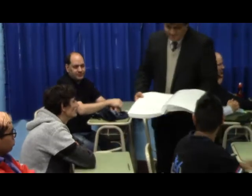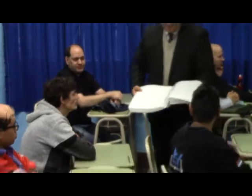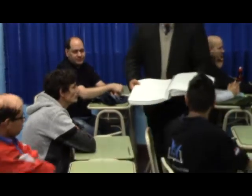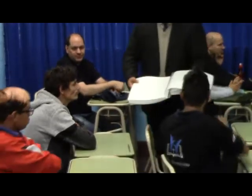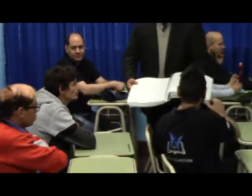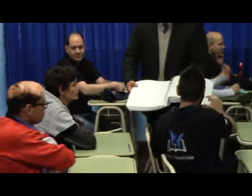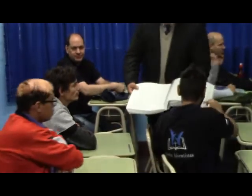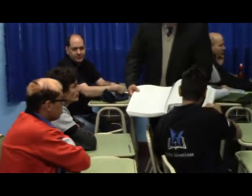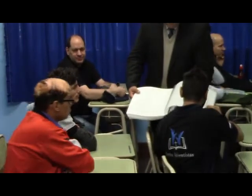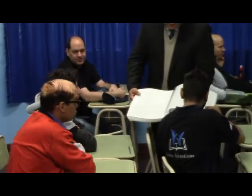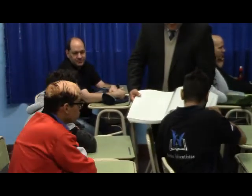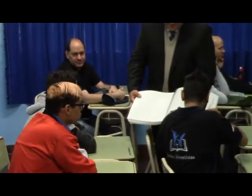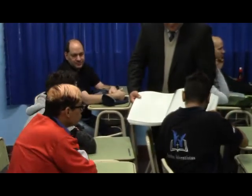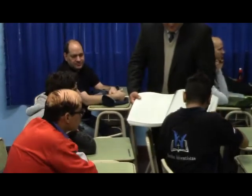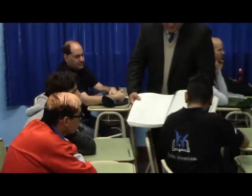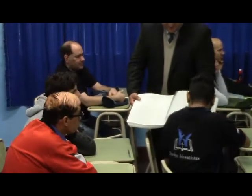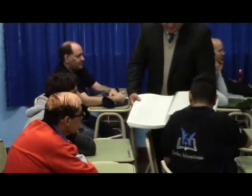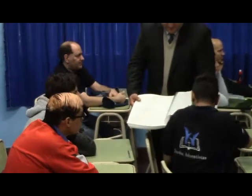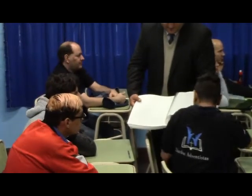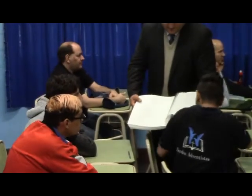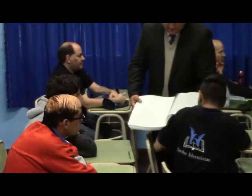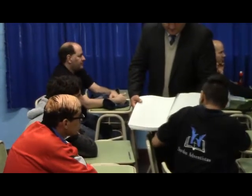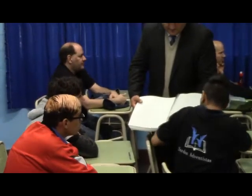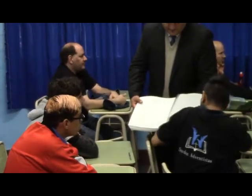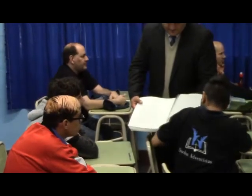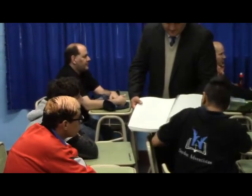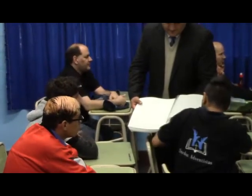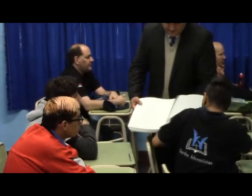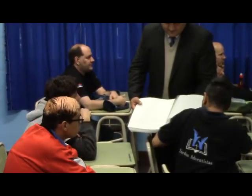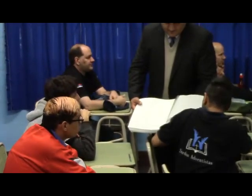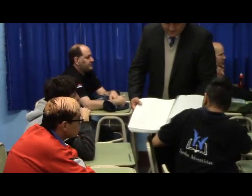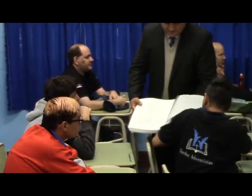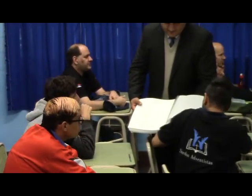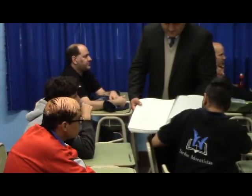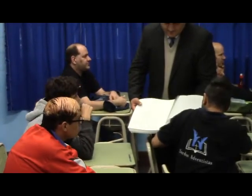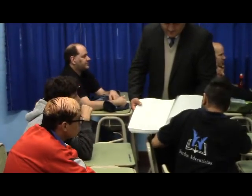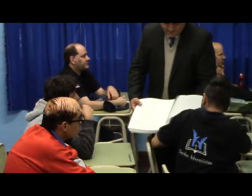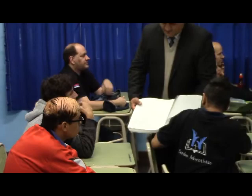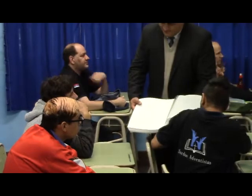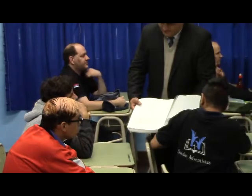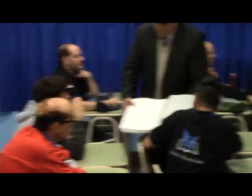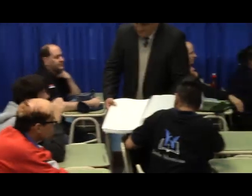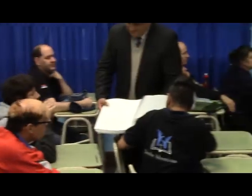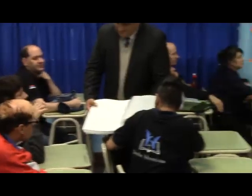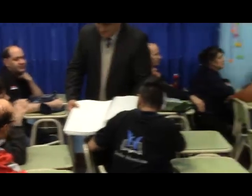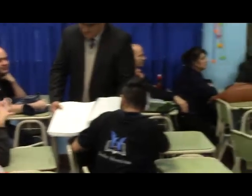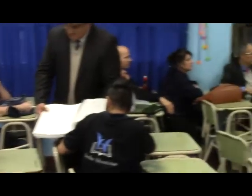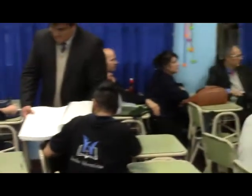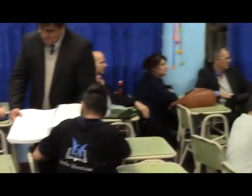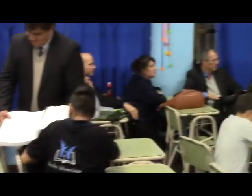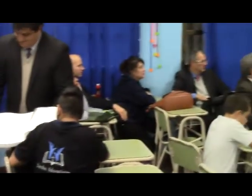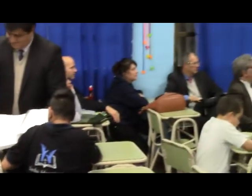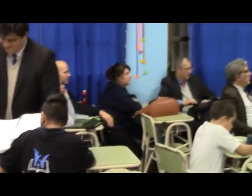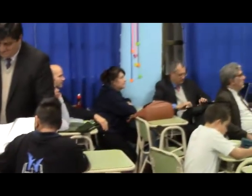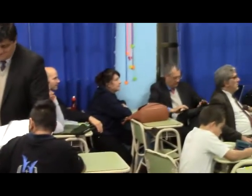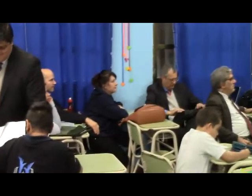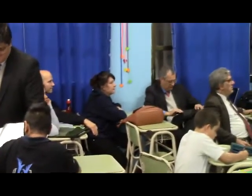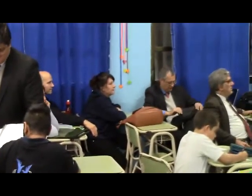con esos 6.000. Y ahí incluye el abecedario, la matemática,